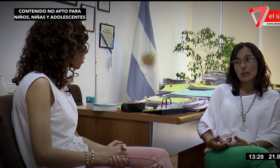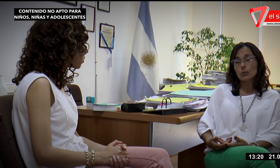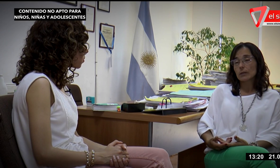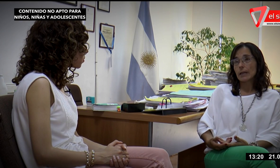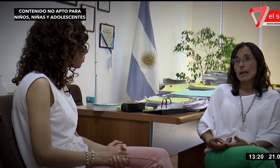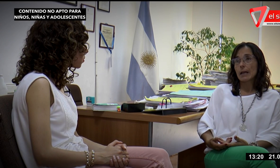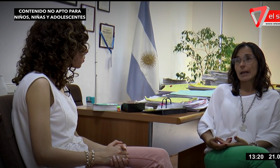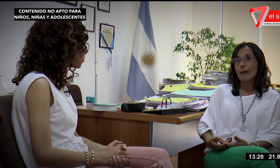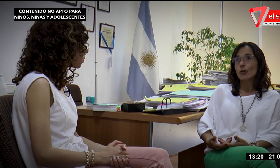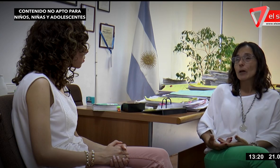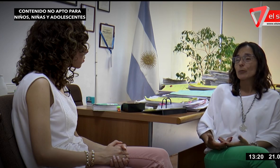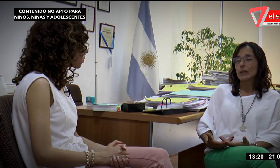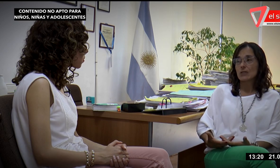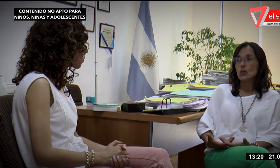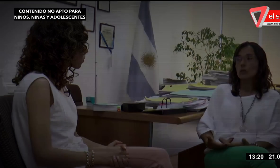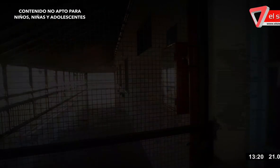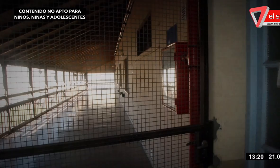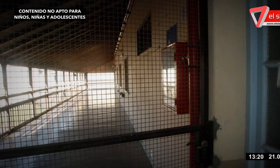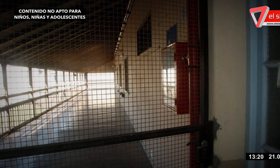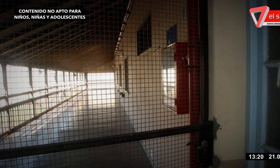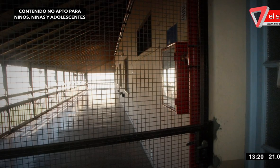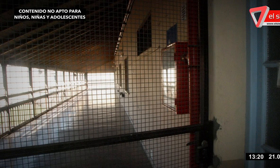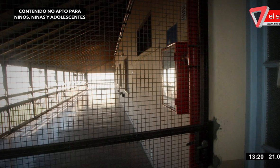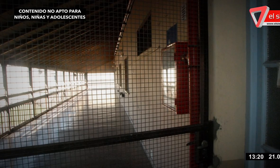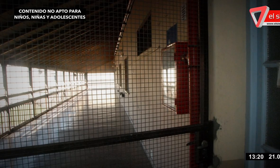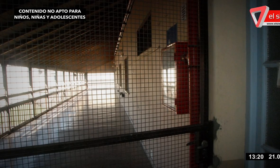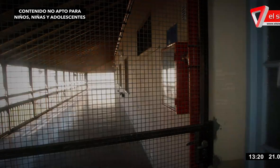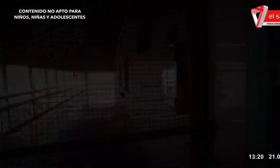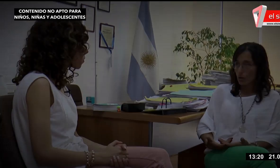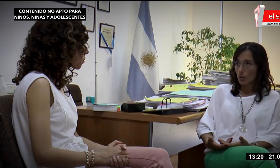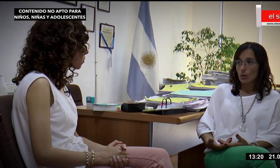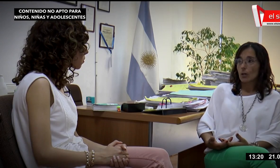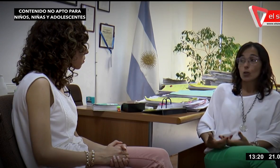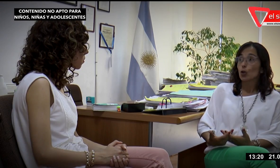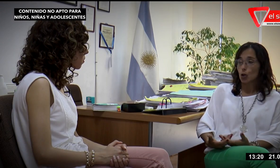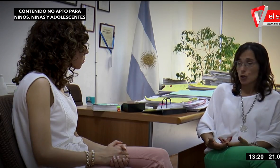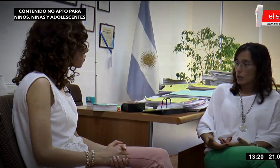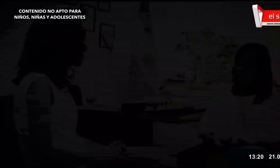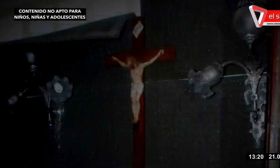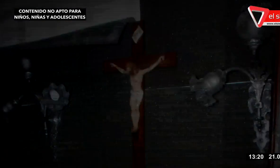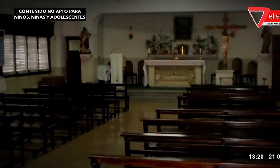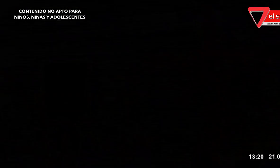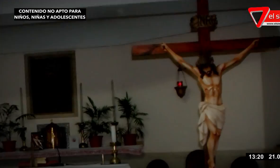maltrato era la forma de comunicación que tenían dentro del instituto con todos los chicos.